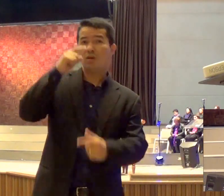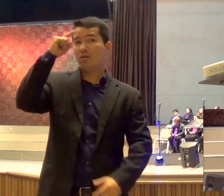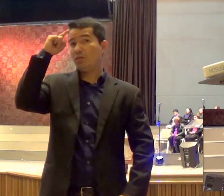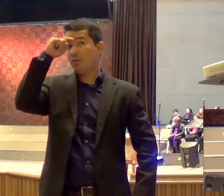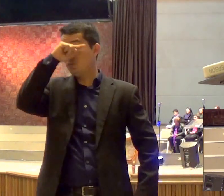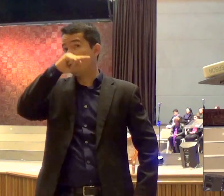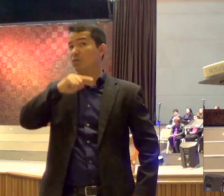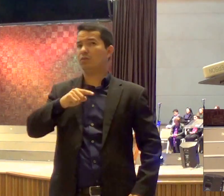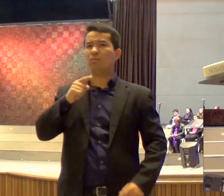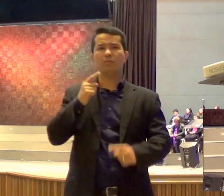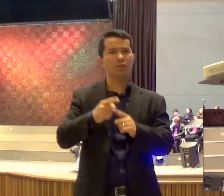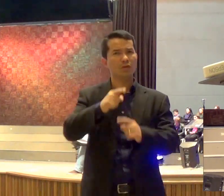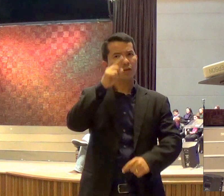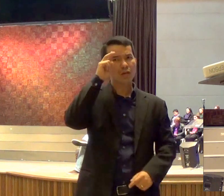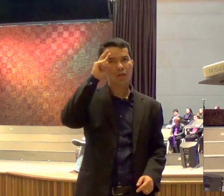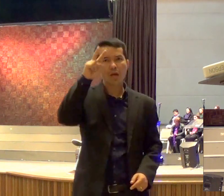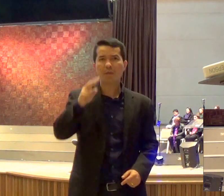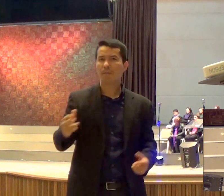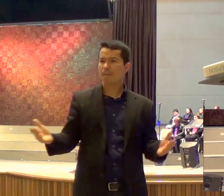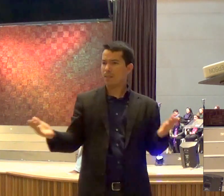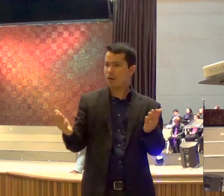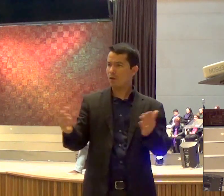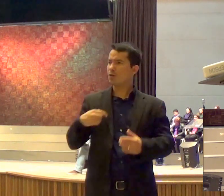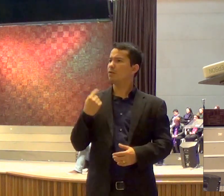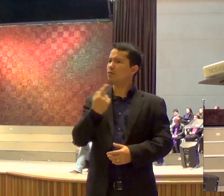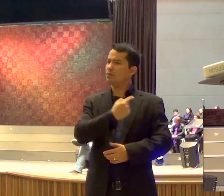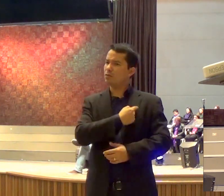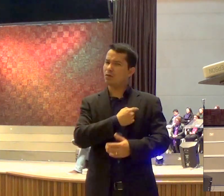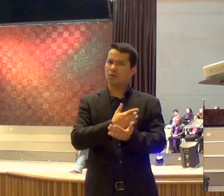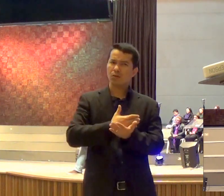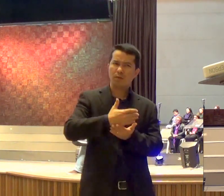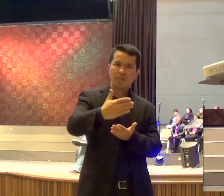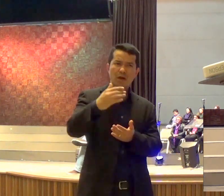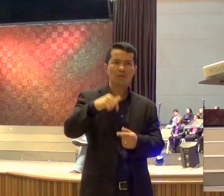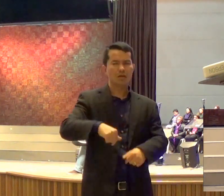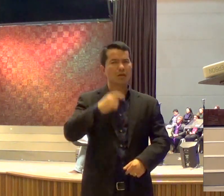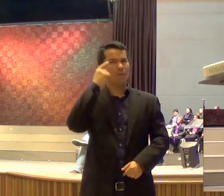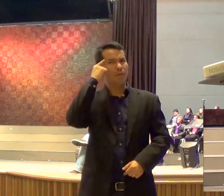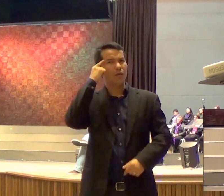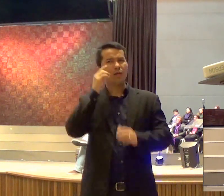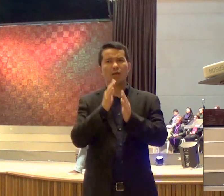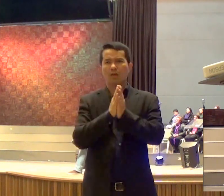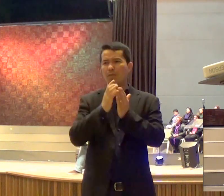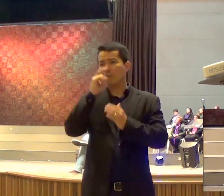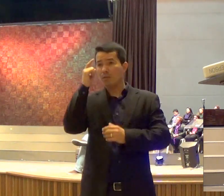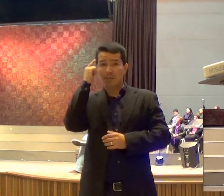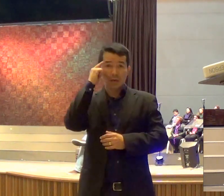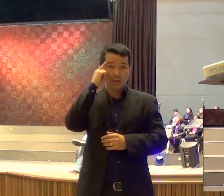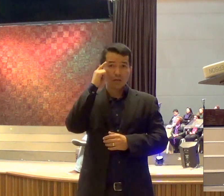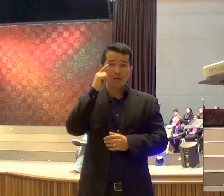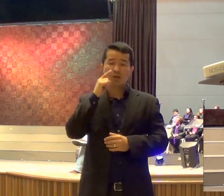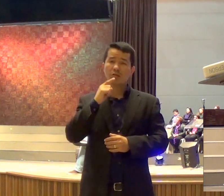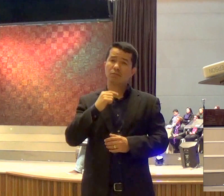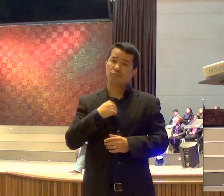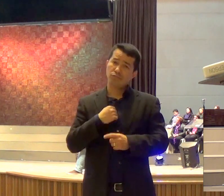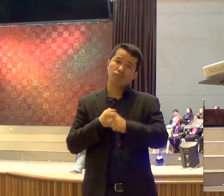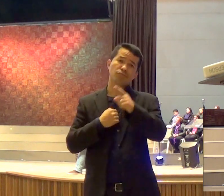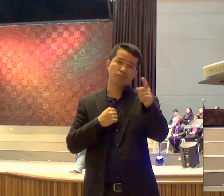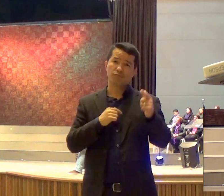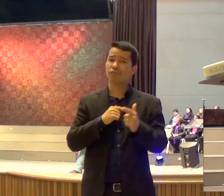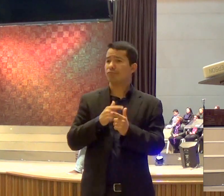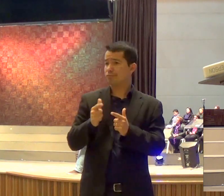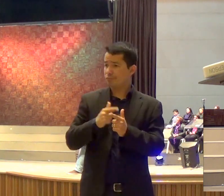bíblica não nos foi dada a oportunidade ou Alternativa de não enfrentarmos problemas